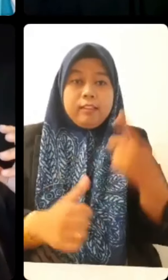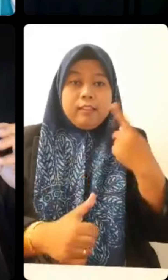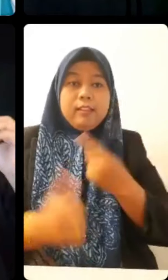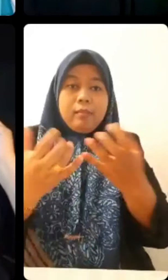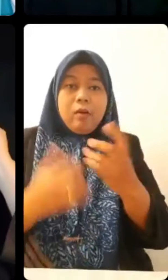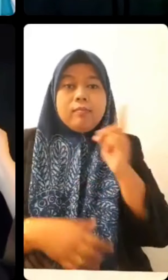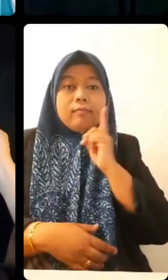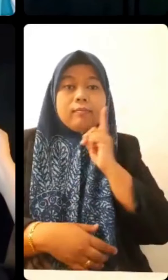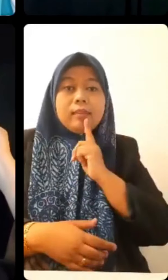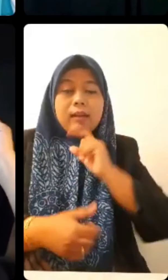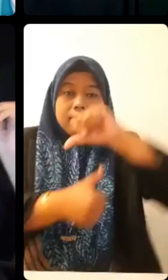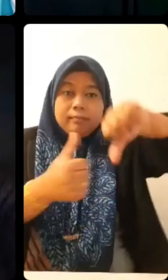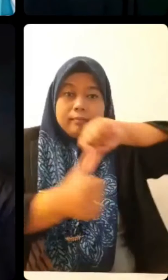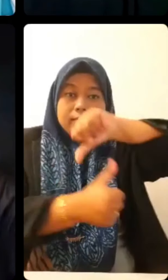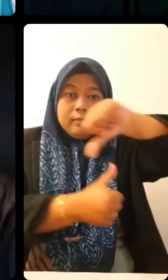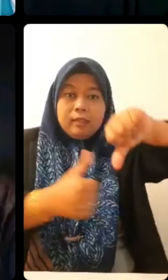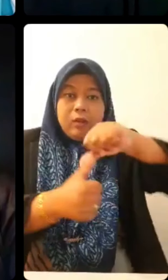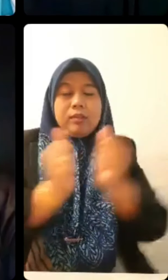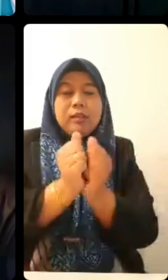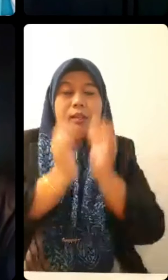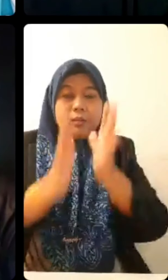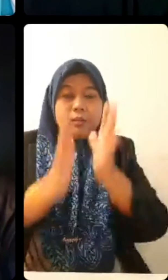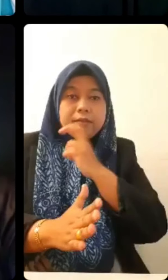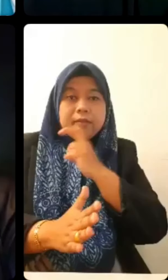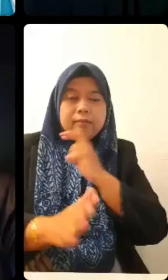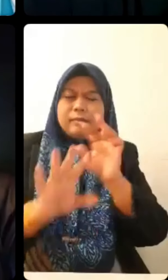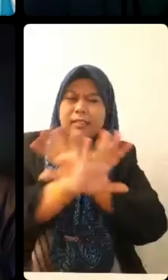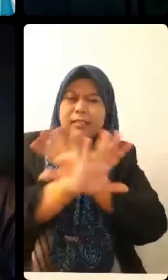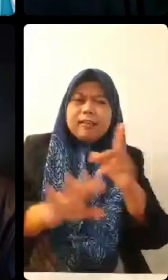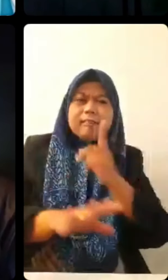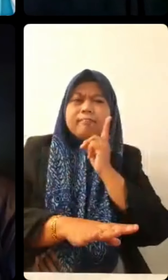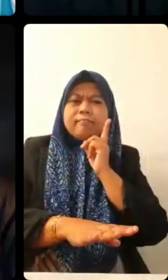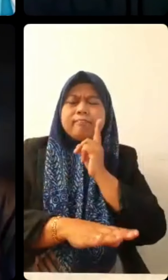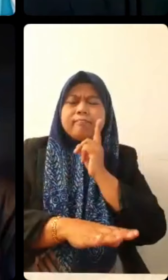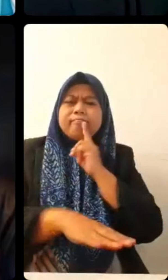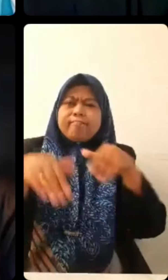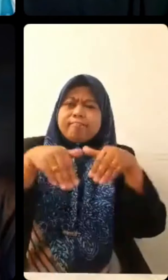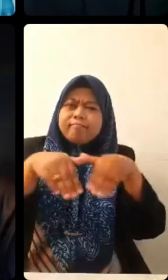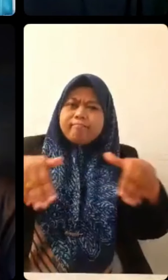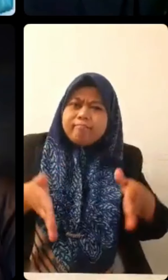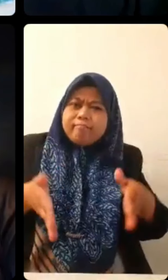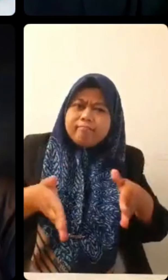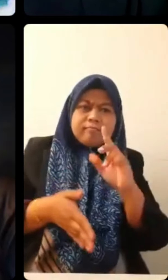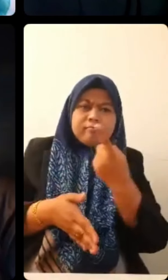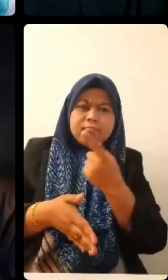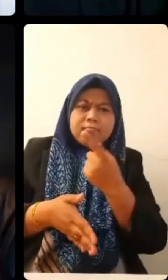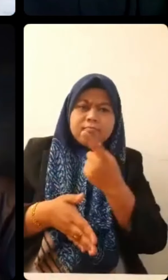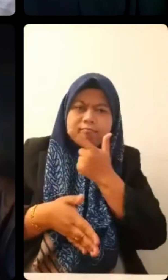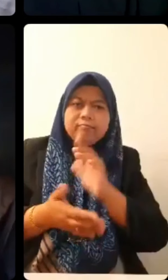dalam satu tempat dalam rumah saja, tak boleh. Beku nanti, kata orang kita kan. Beku. Jam.